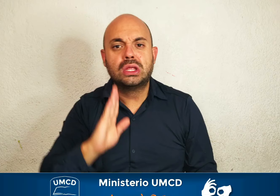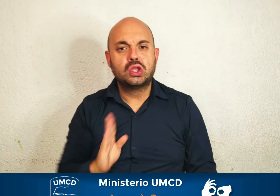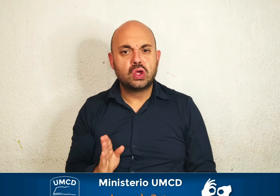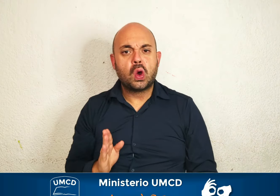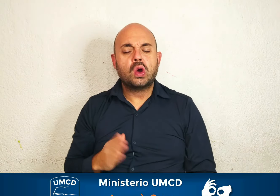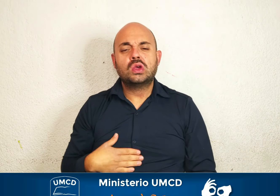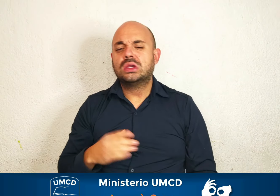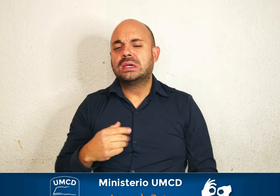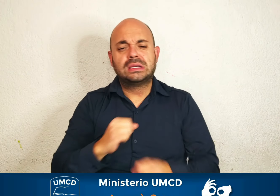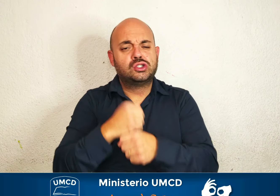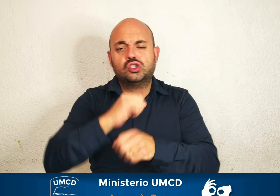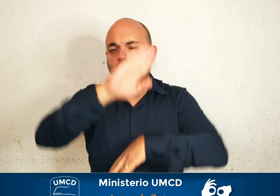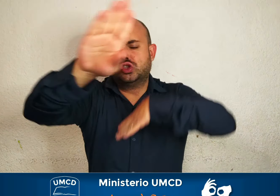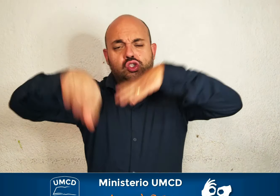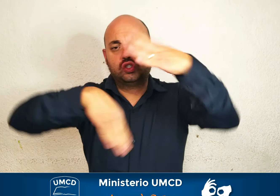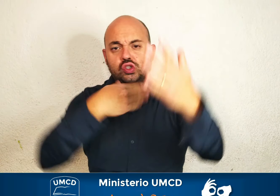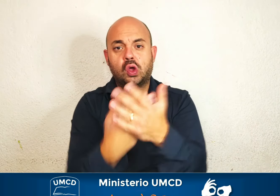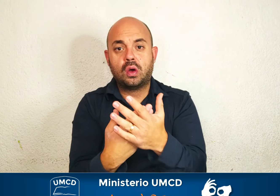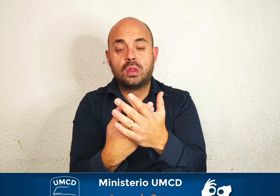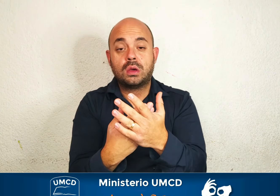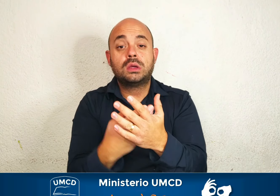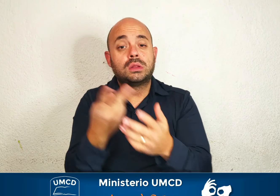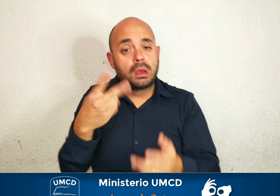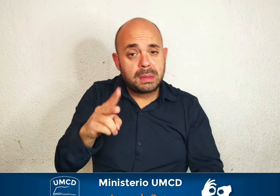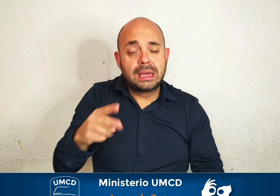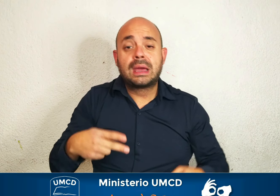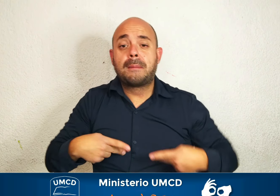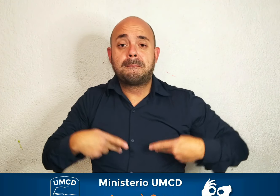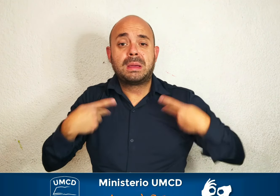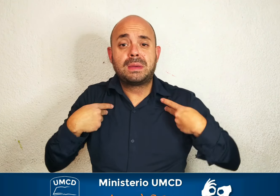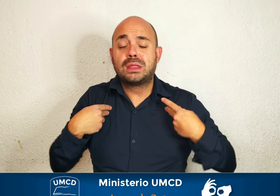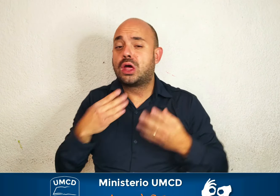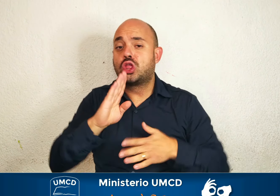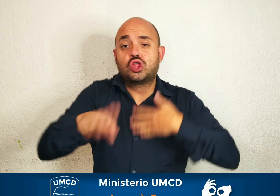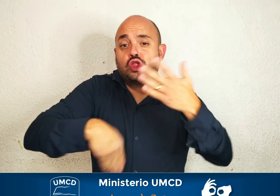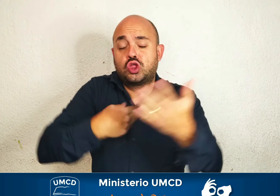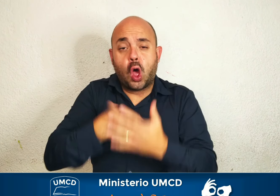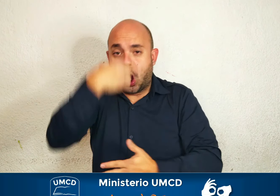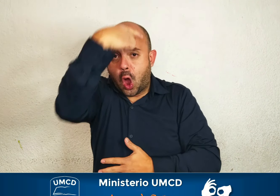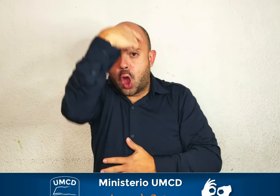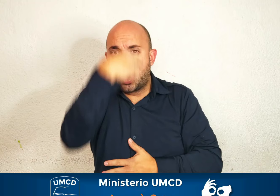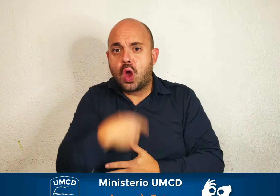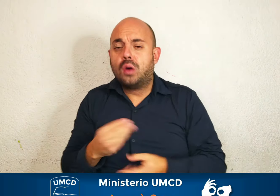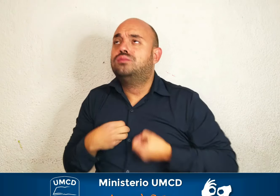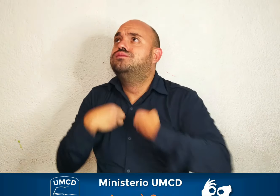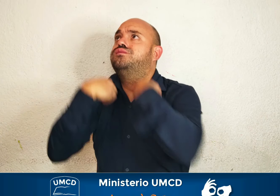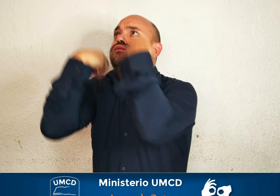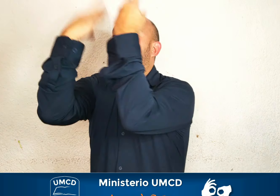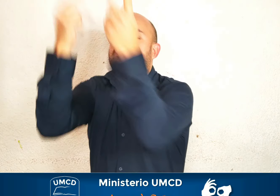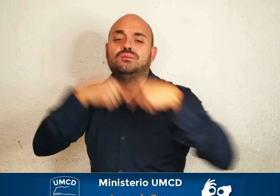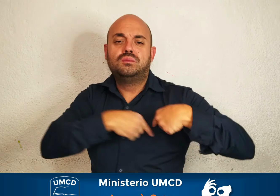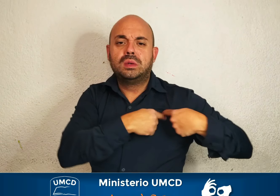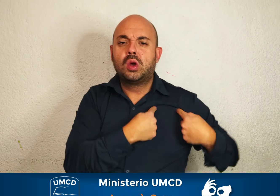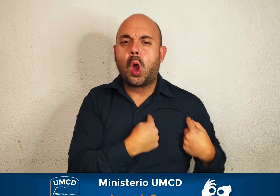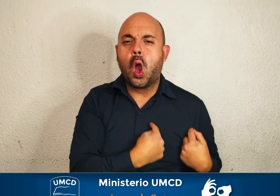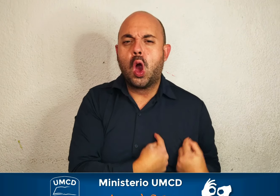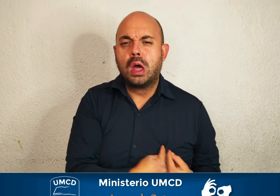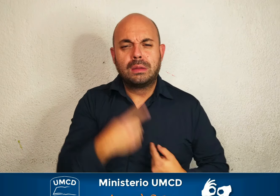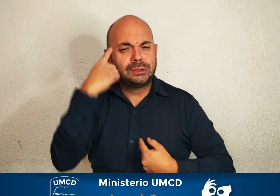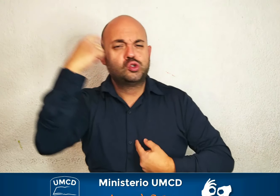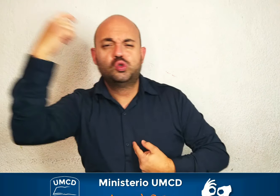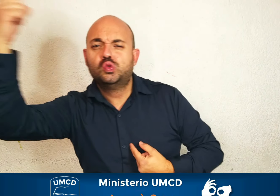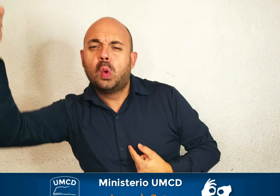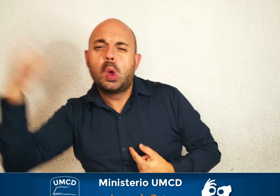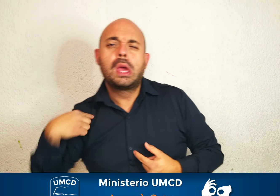que reconocer de que mi vida depende de Él, de que todo lo que existe es de Él y que todo lo que está aquí es